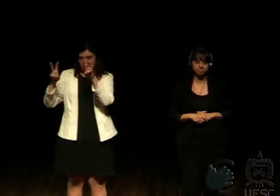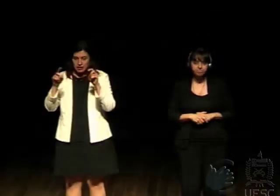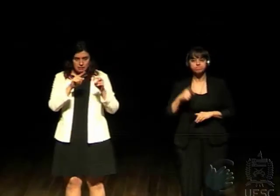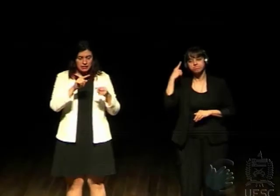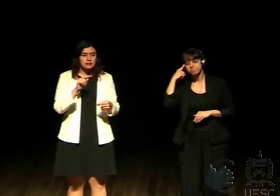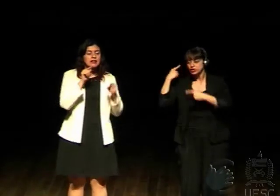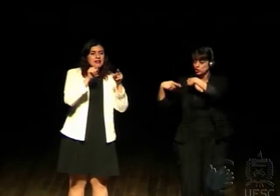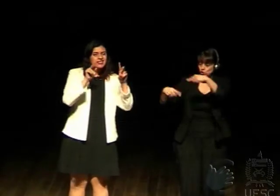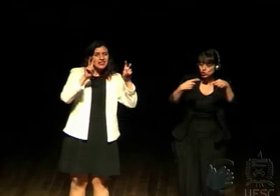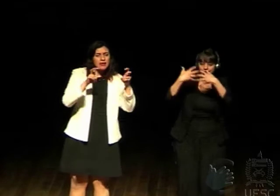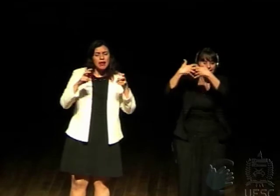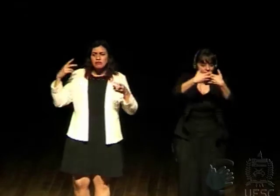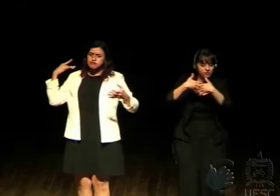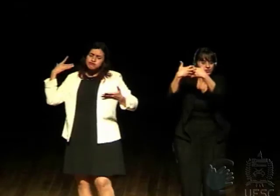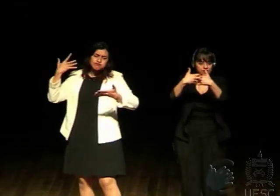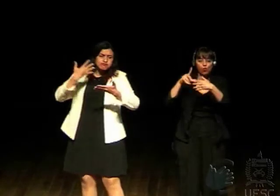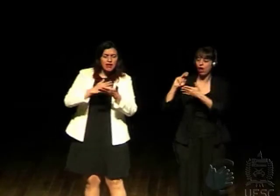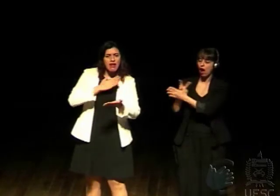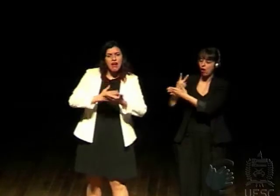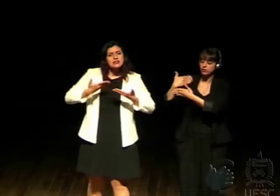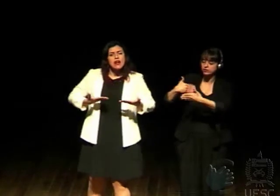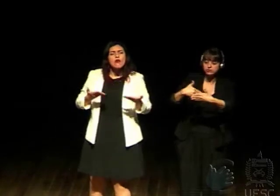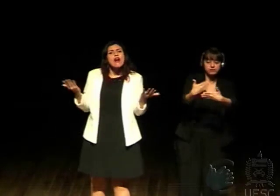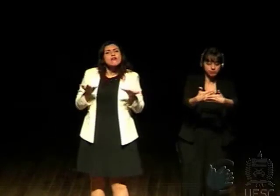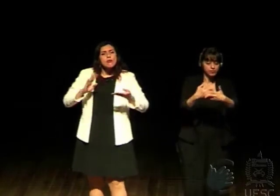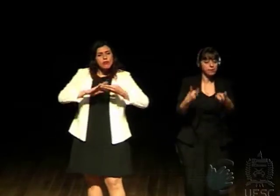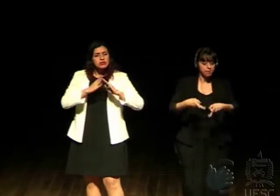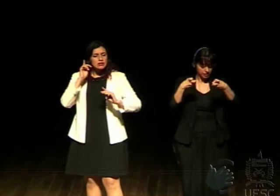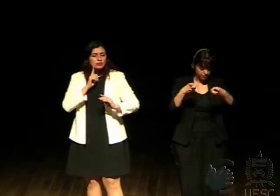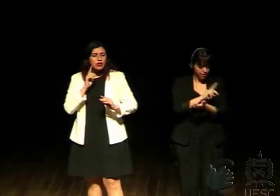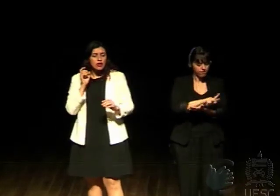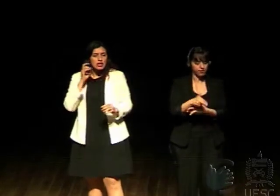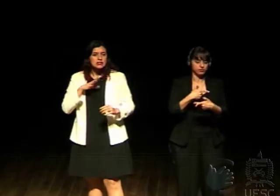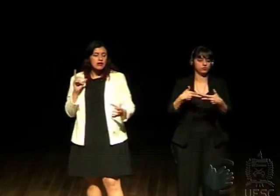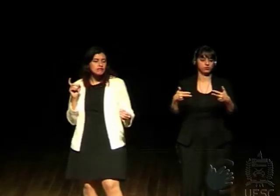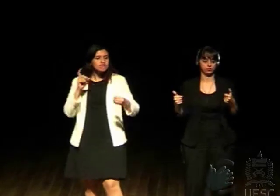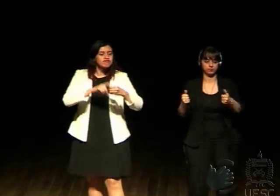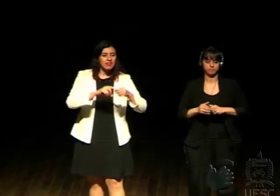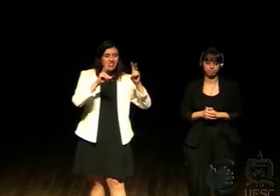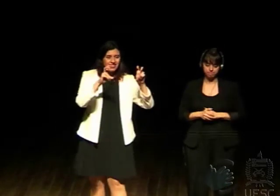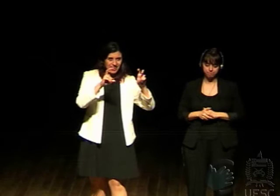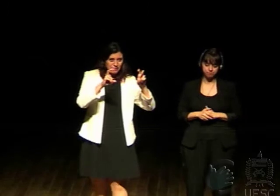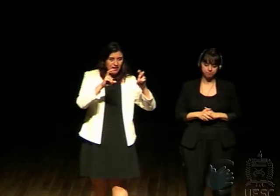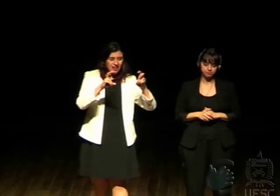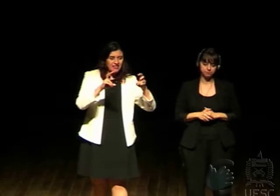Reflexionando y discutiendo respecto a estos antecedentes, nos hemos dado cuenta de varios aspectos.